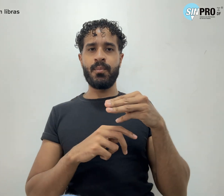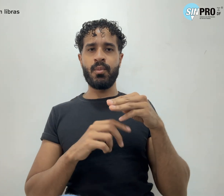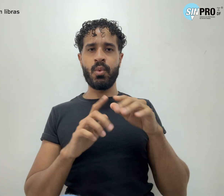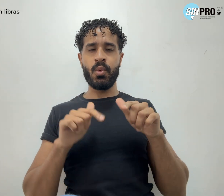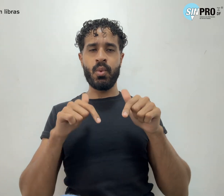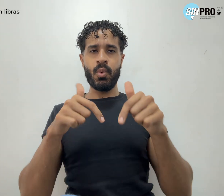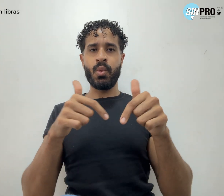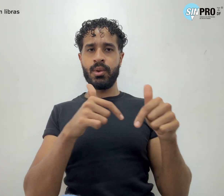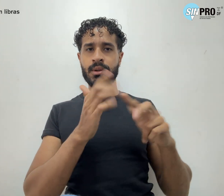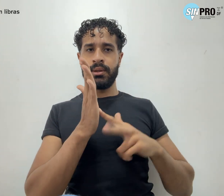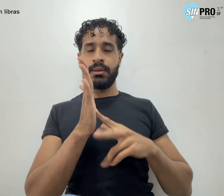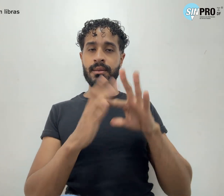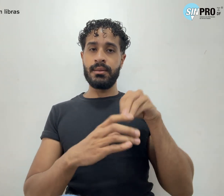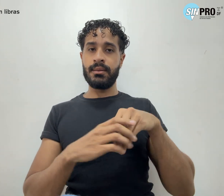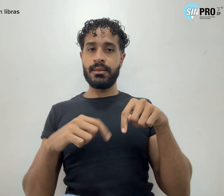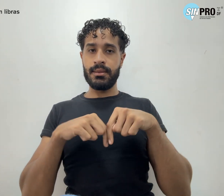em sala de aula.